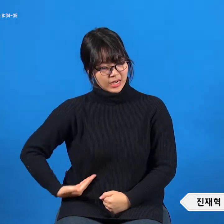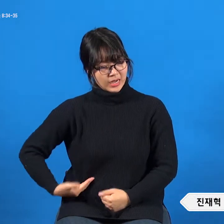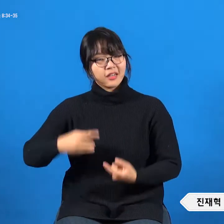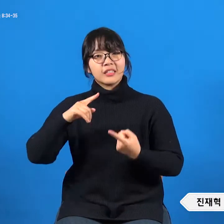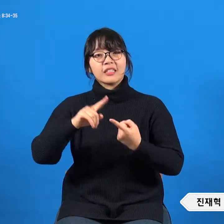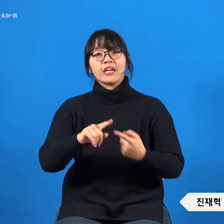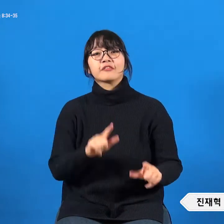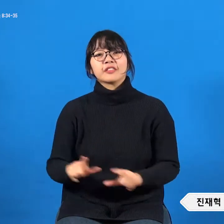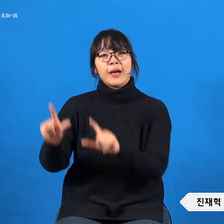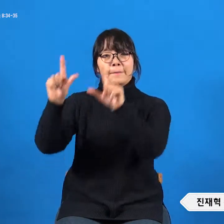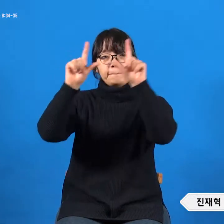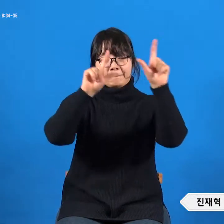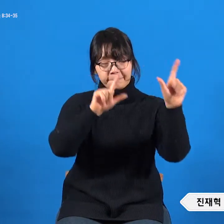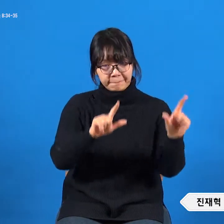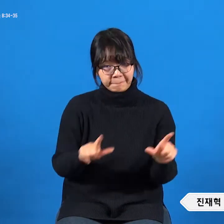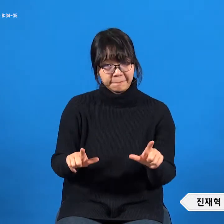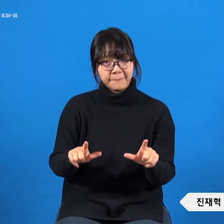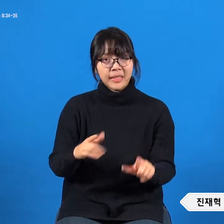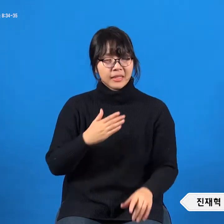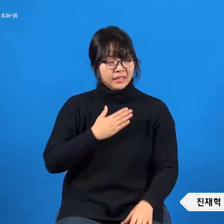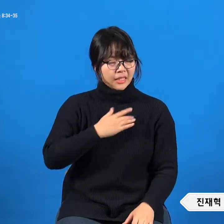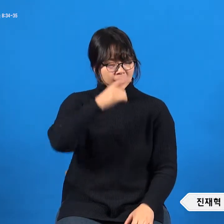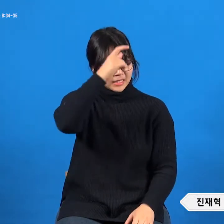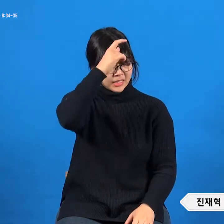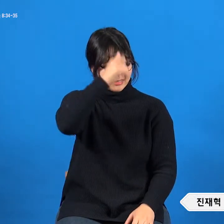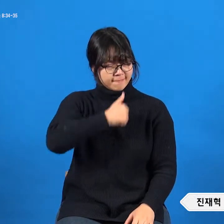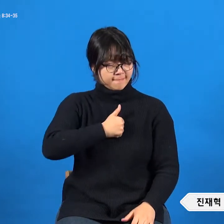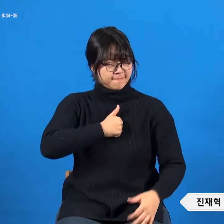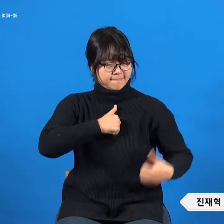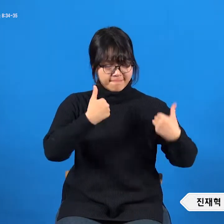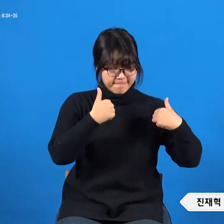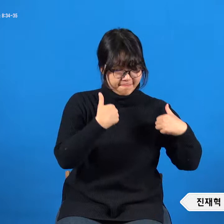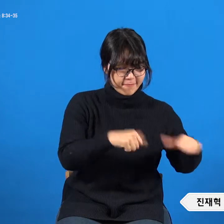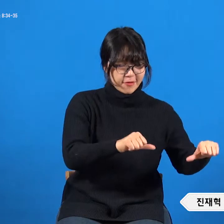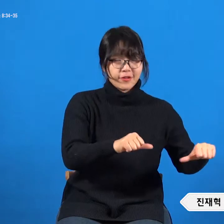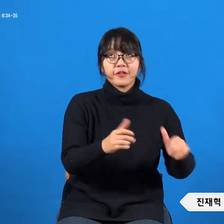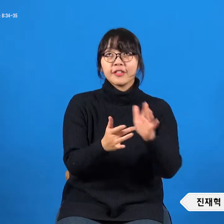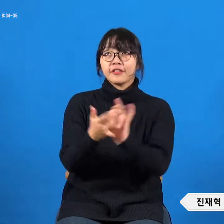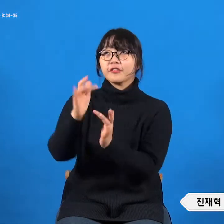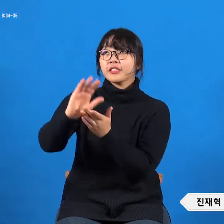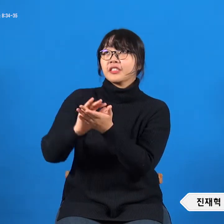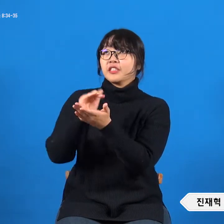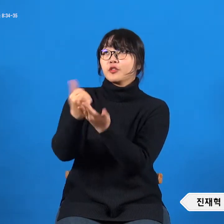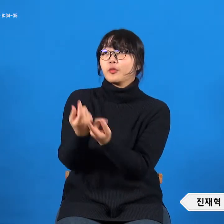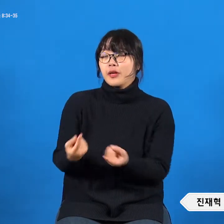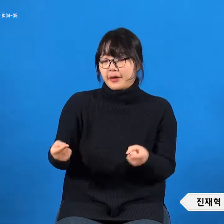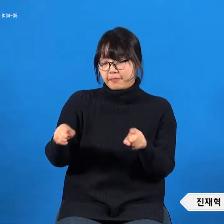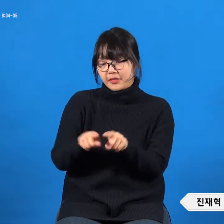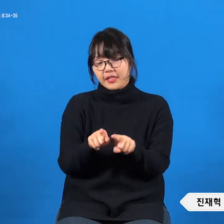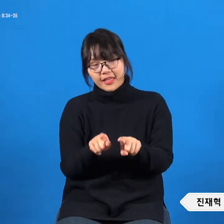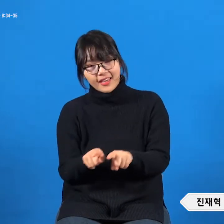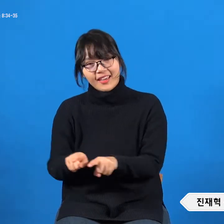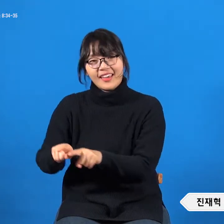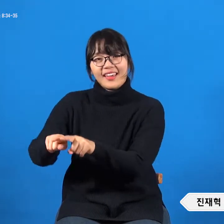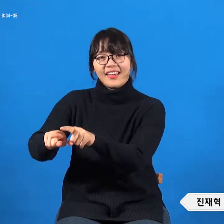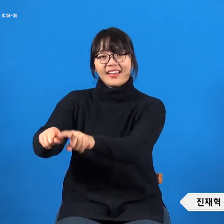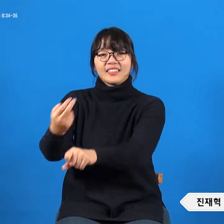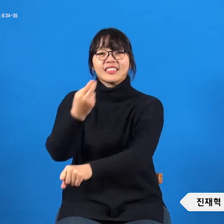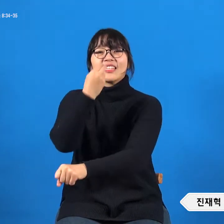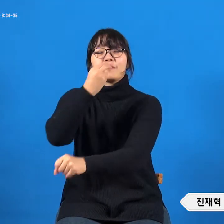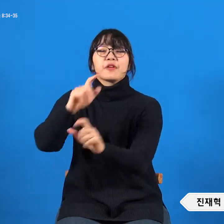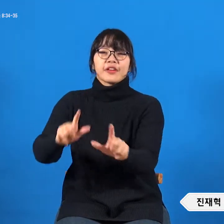내 삶의 죽음으로 자기를 부인하고 그리스도와 함께 사는 생명의 삶을